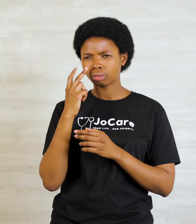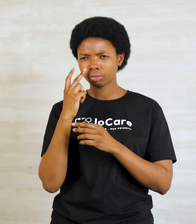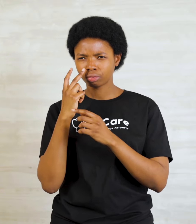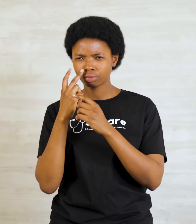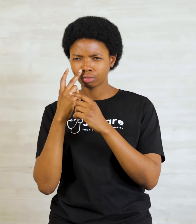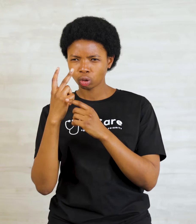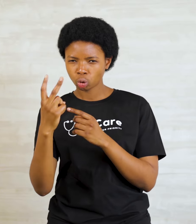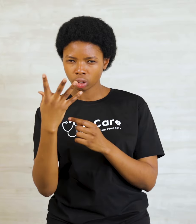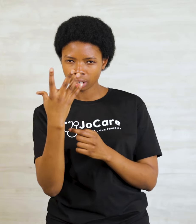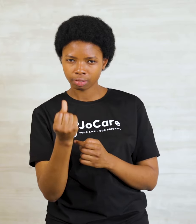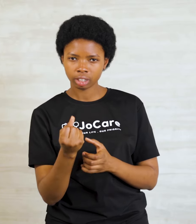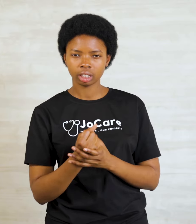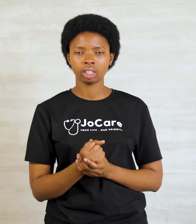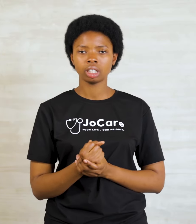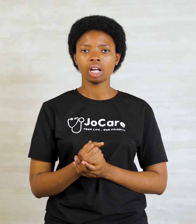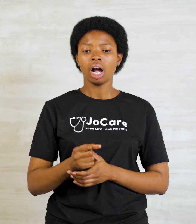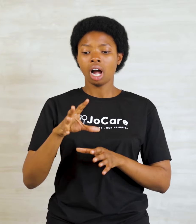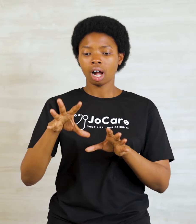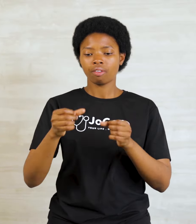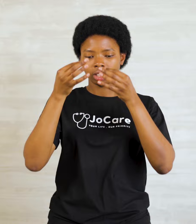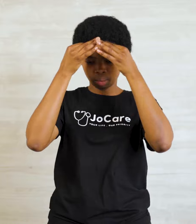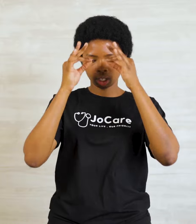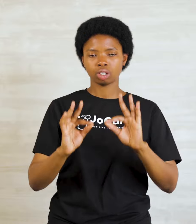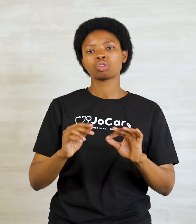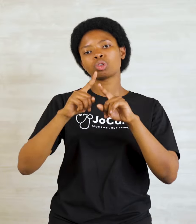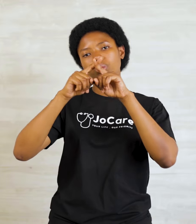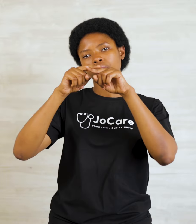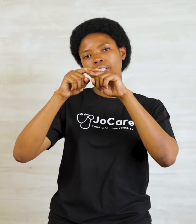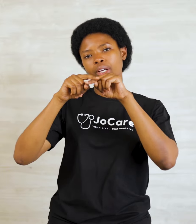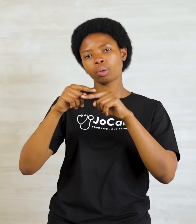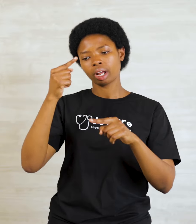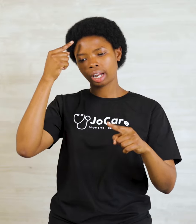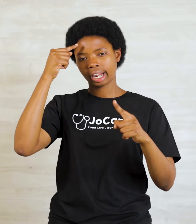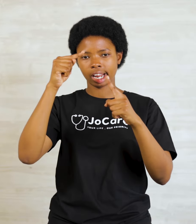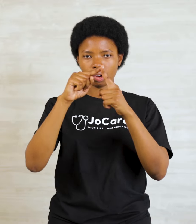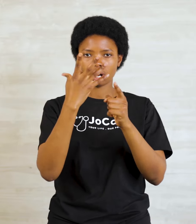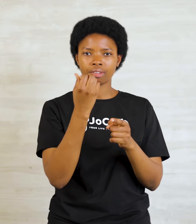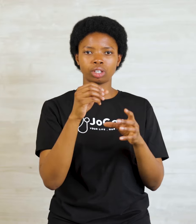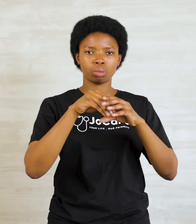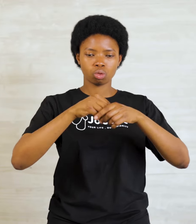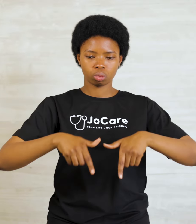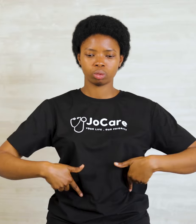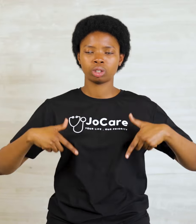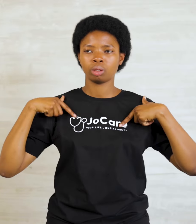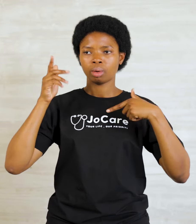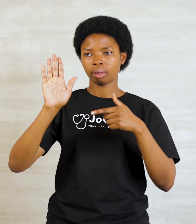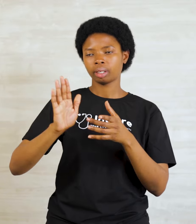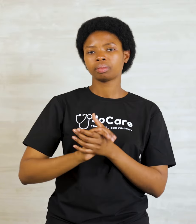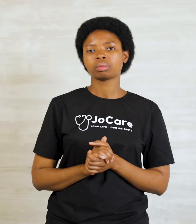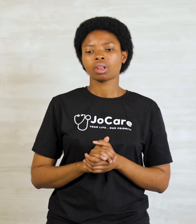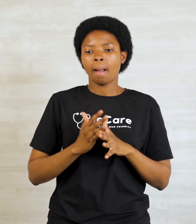ashaka kugeraho mu buzima bwe ntago rwose njye nabigeraho ikibazo ubu muri buriya buryo bwose weho wakoresha nk'ubu